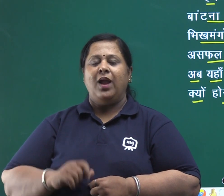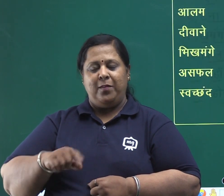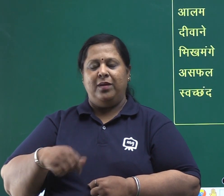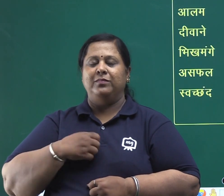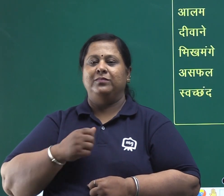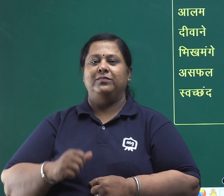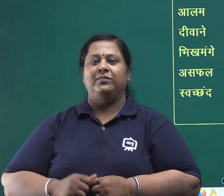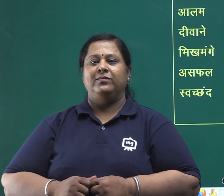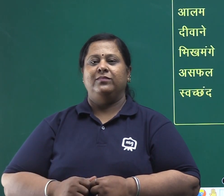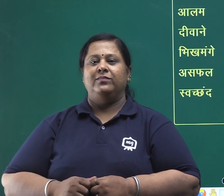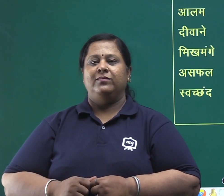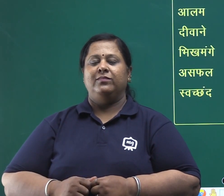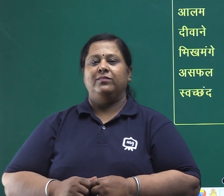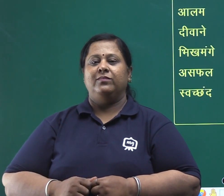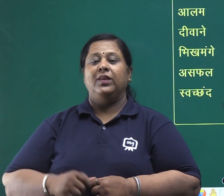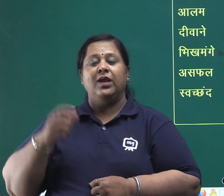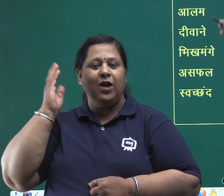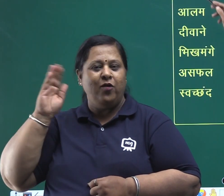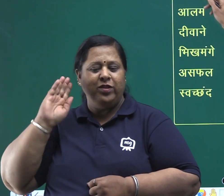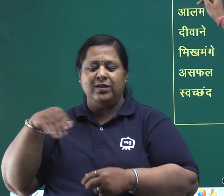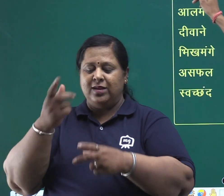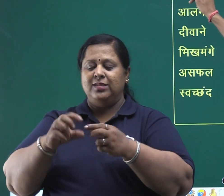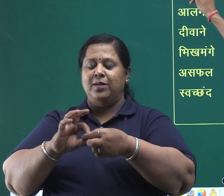हम कविता से संबंधित